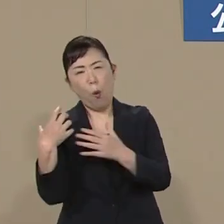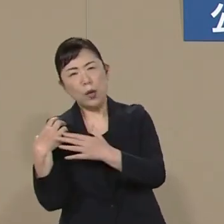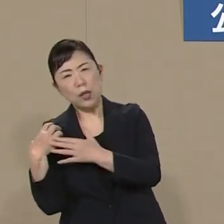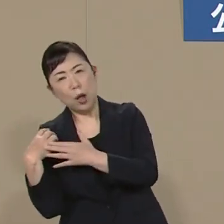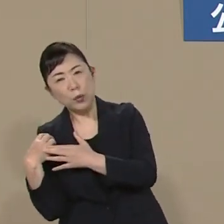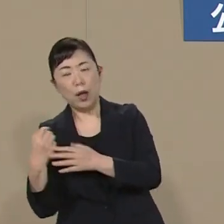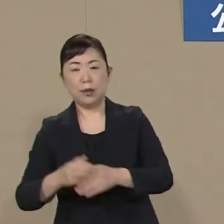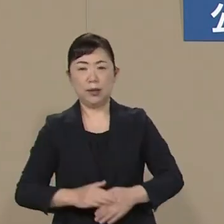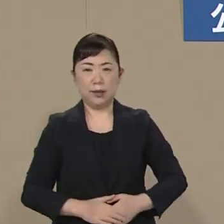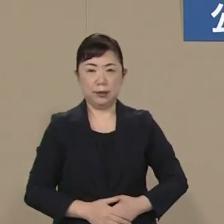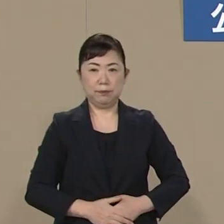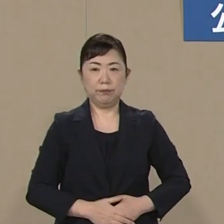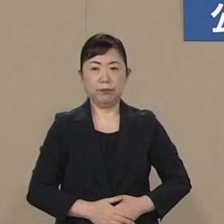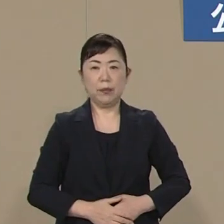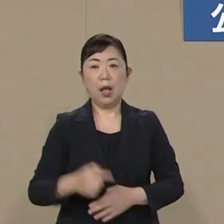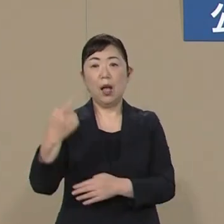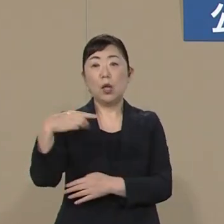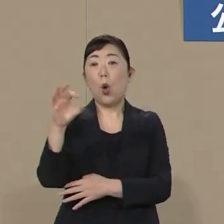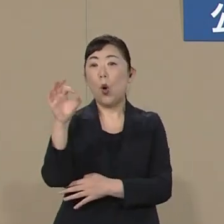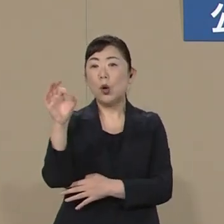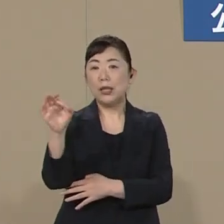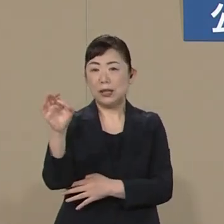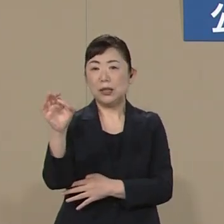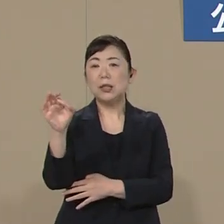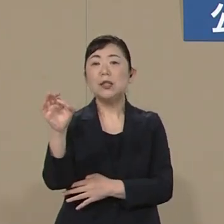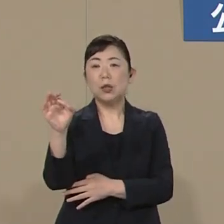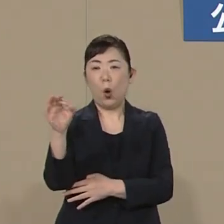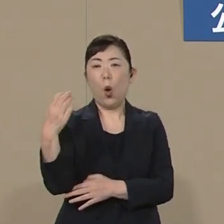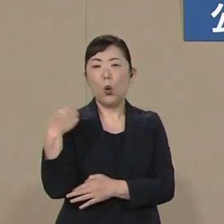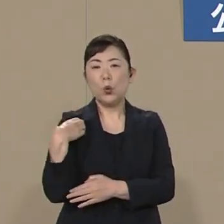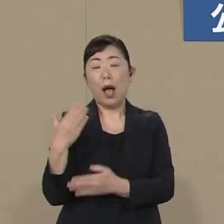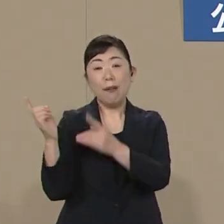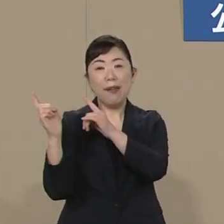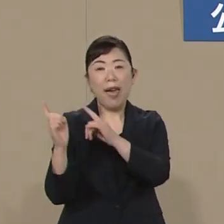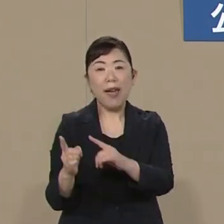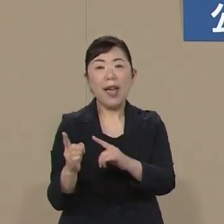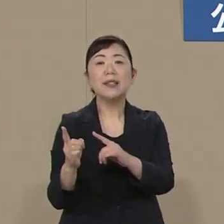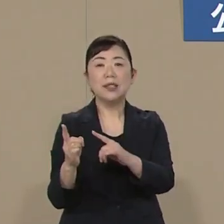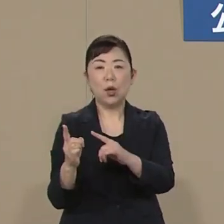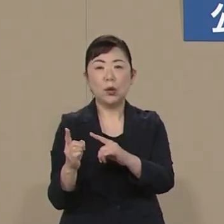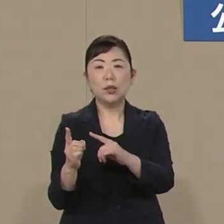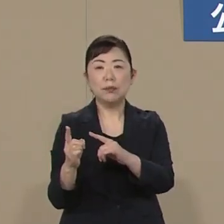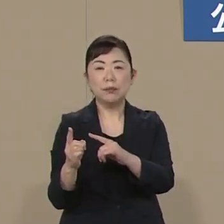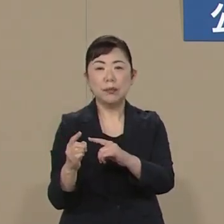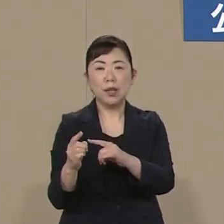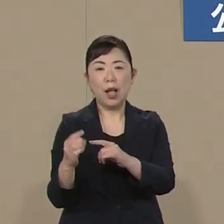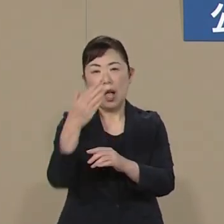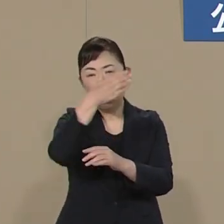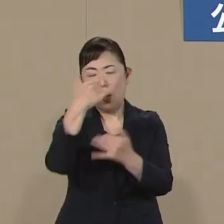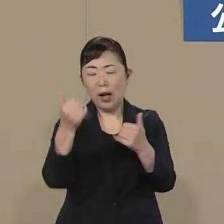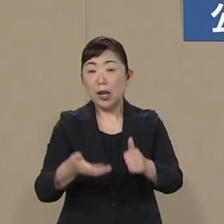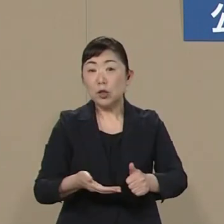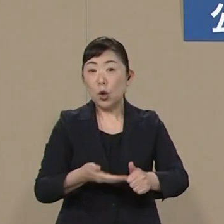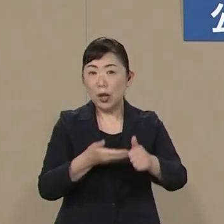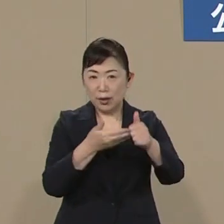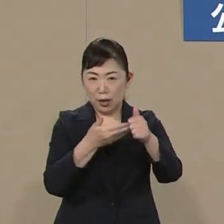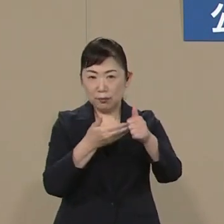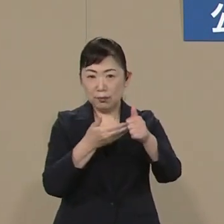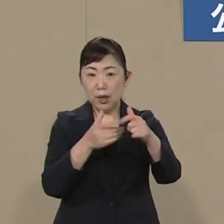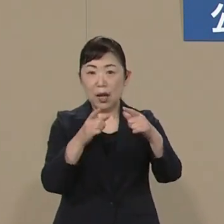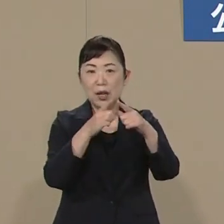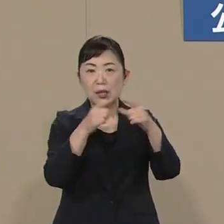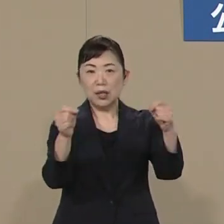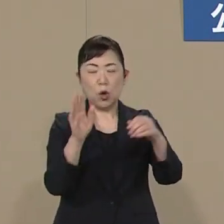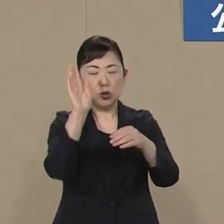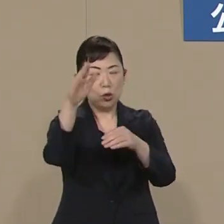ます特に教育負担の軽減により次の世代を育てることが我が国の将来を